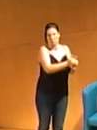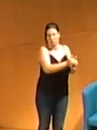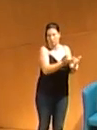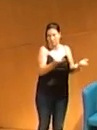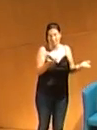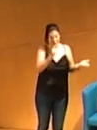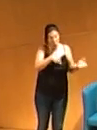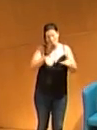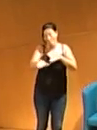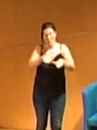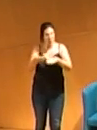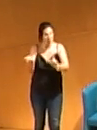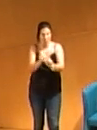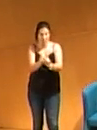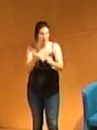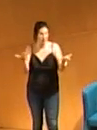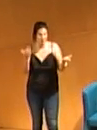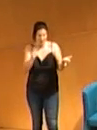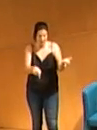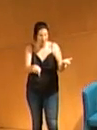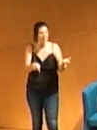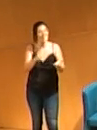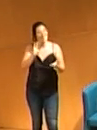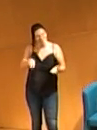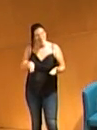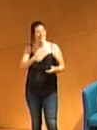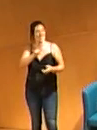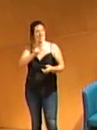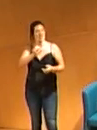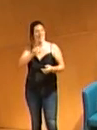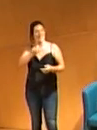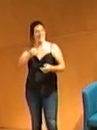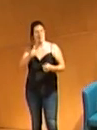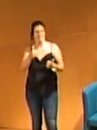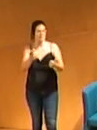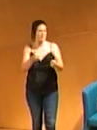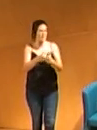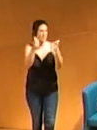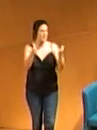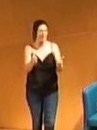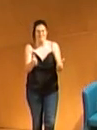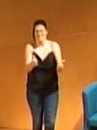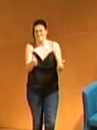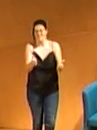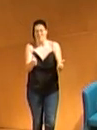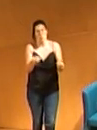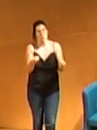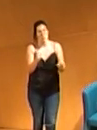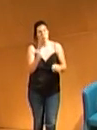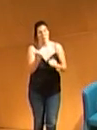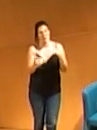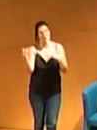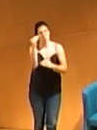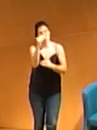que, vous voyez, Géraldine, elle est dans un établissement qui est super, au troisième étage. Eh bien, en vrai, ils ne sortent pas